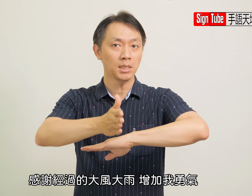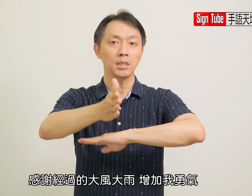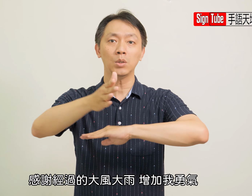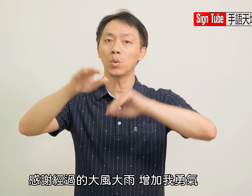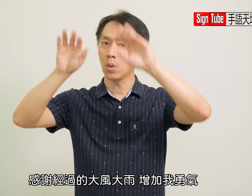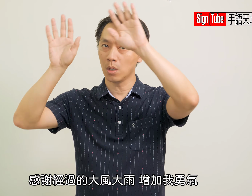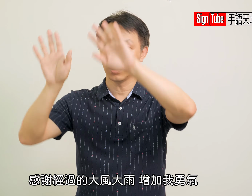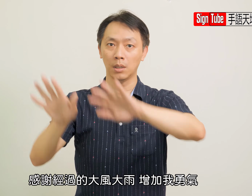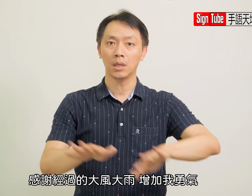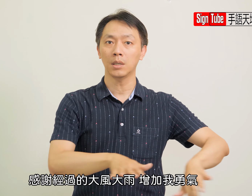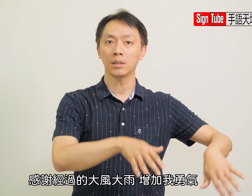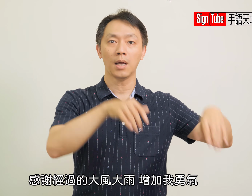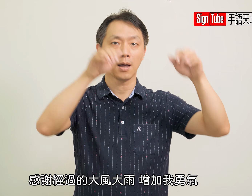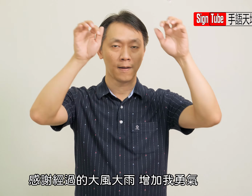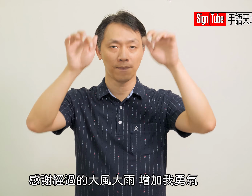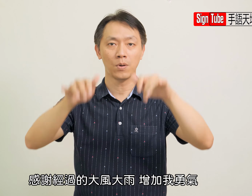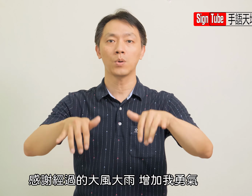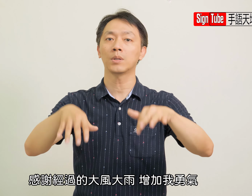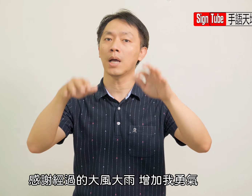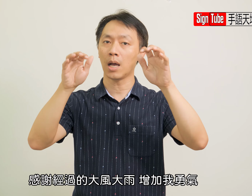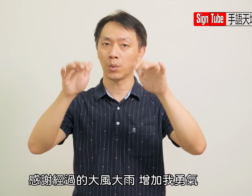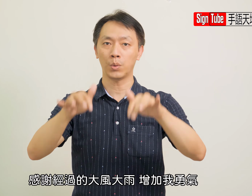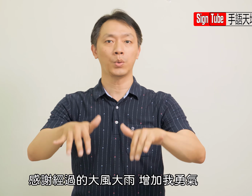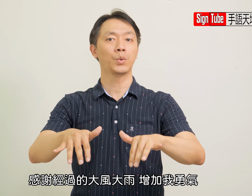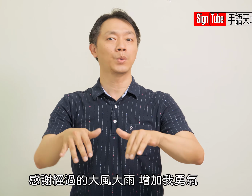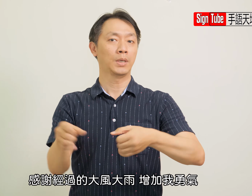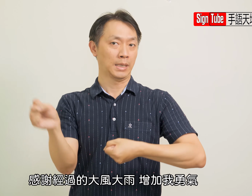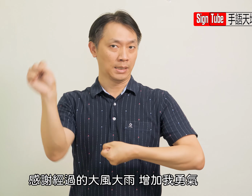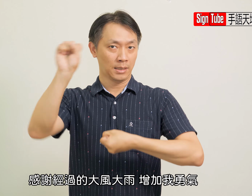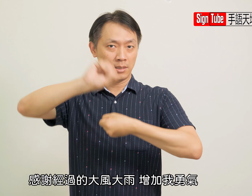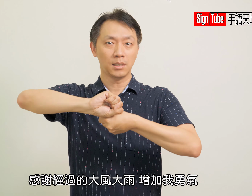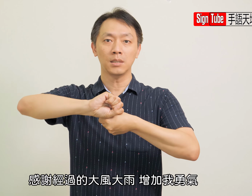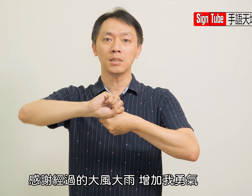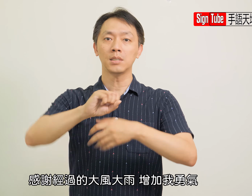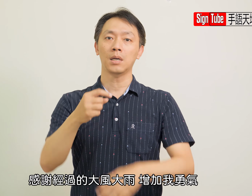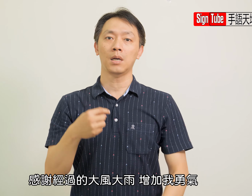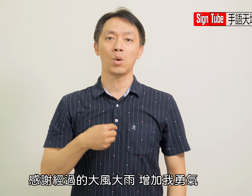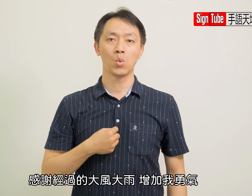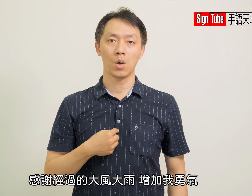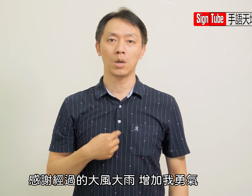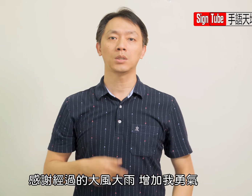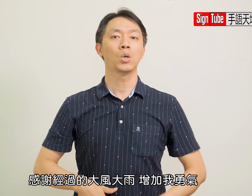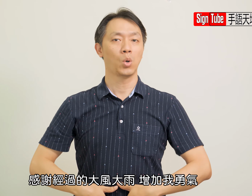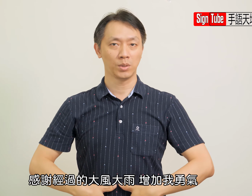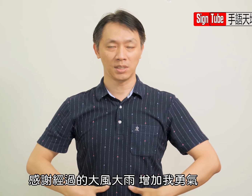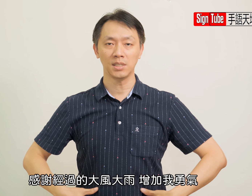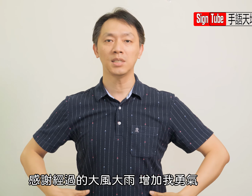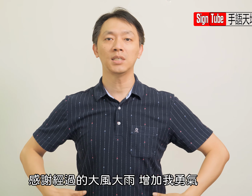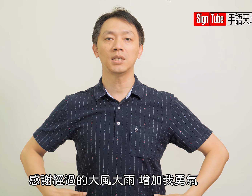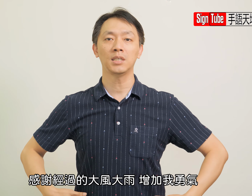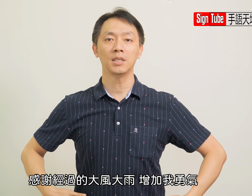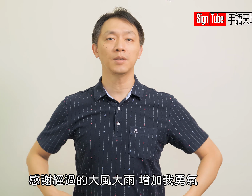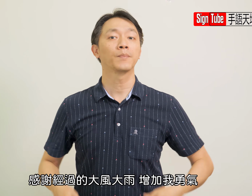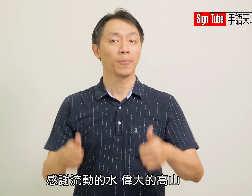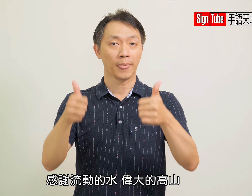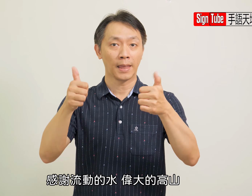经过的大风大雨，增加我勇气。感